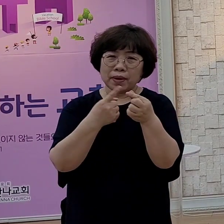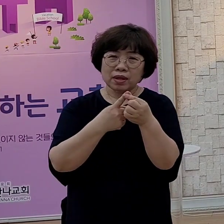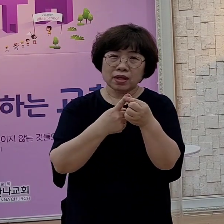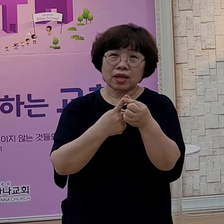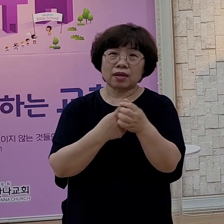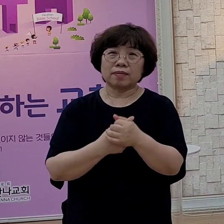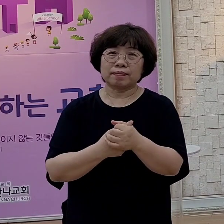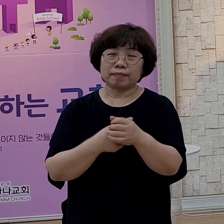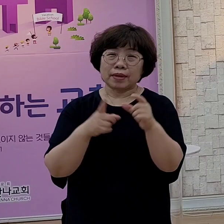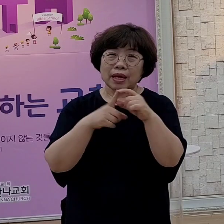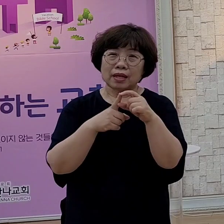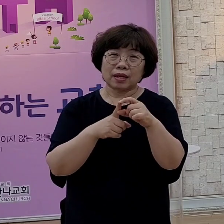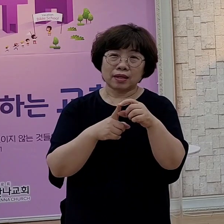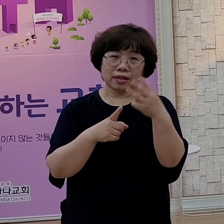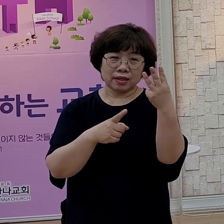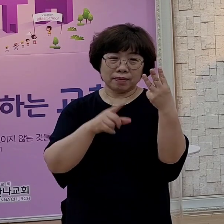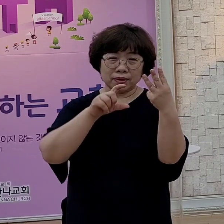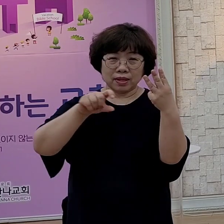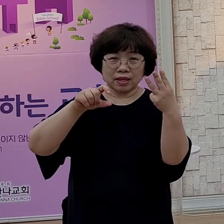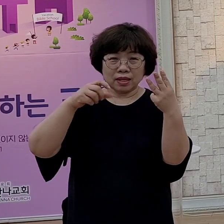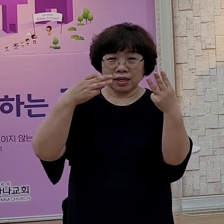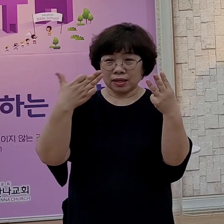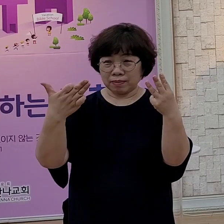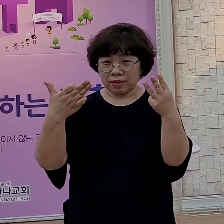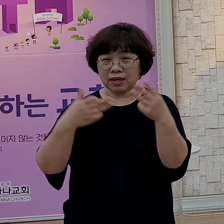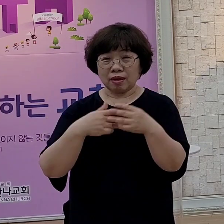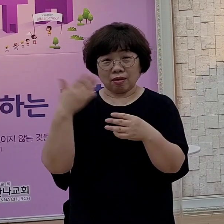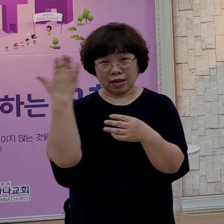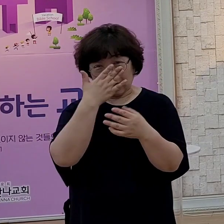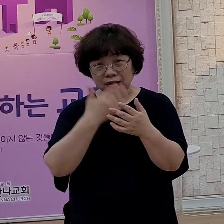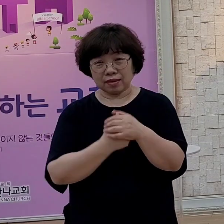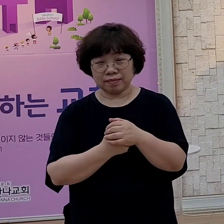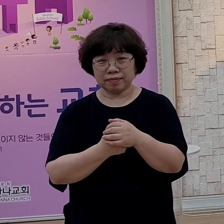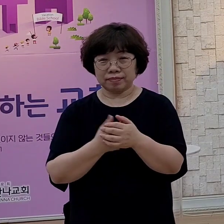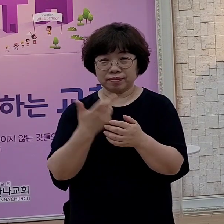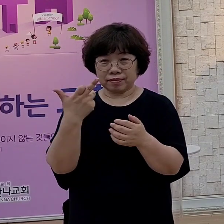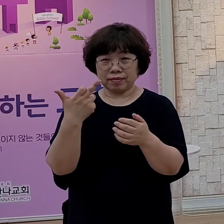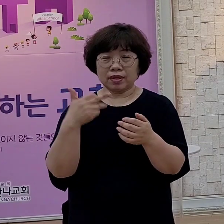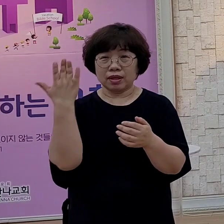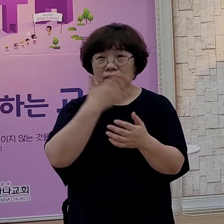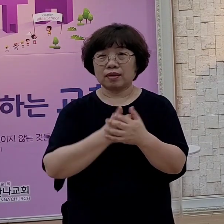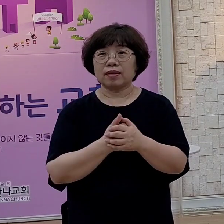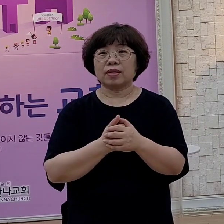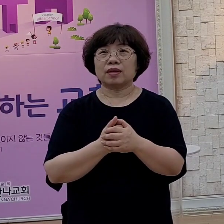뭐예요? 17절에 한번 보세요. 제일 먼저 나온 게 성결하고